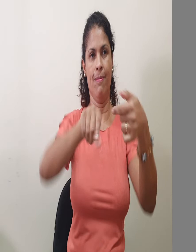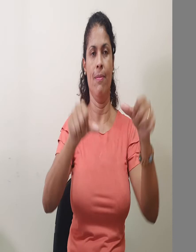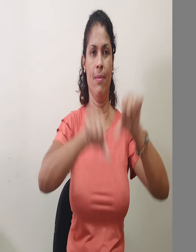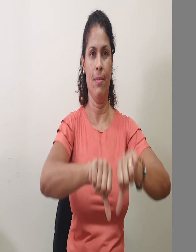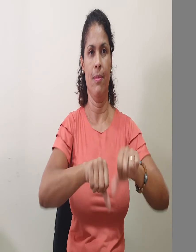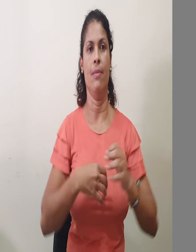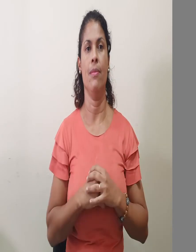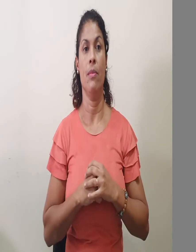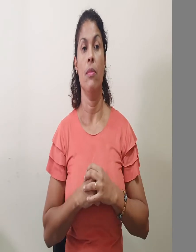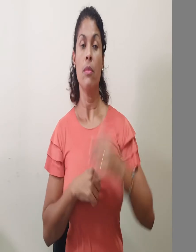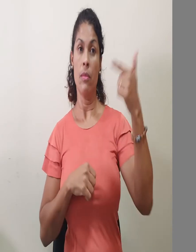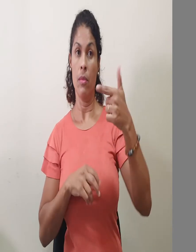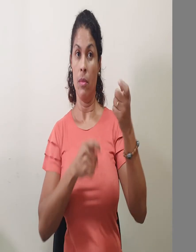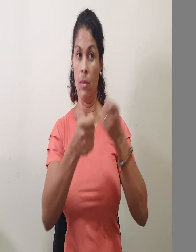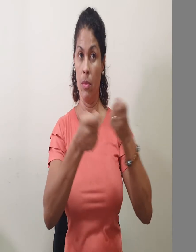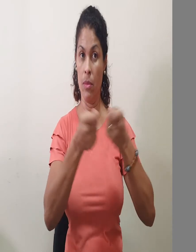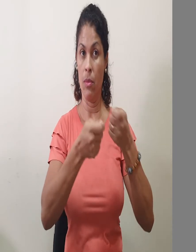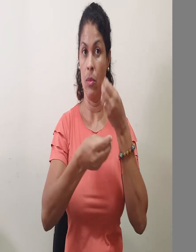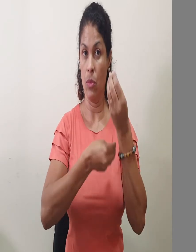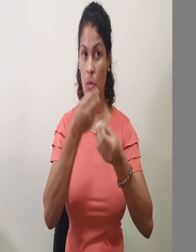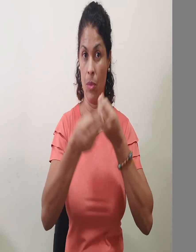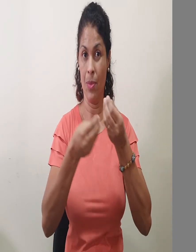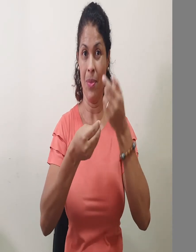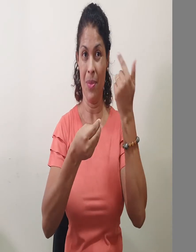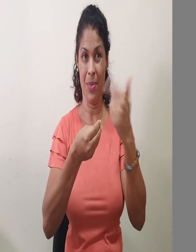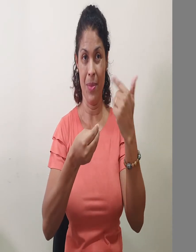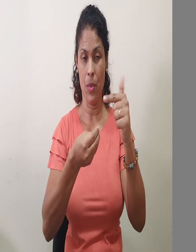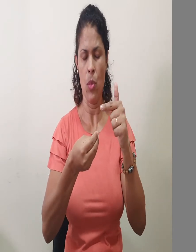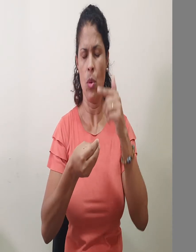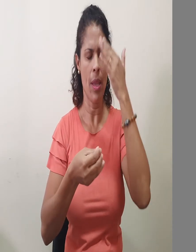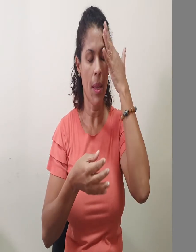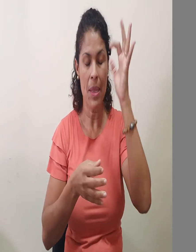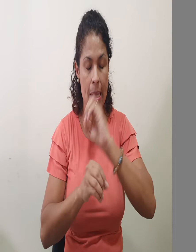quininases dependentes, que são reguladoras positivas do ciclo.